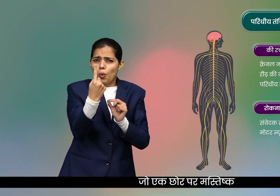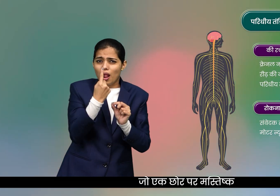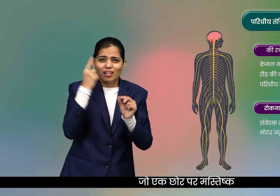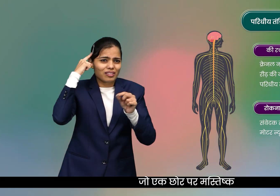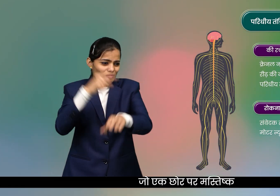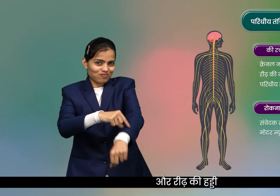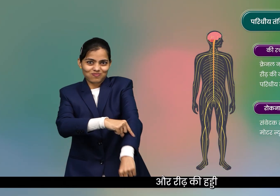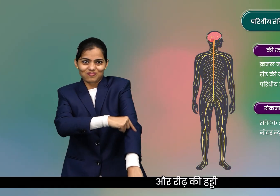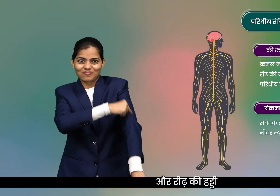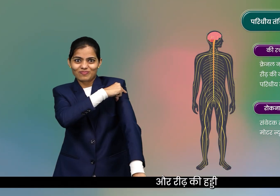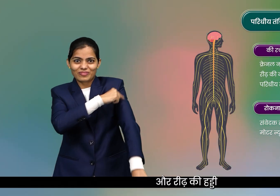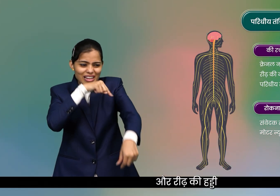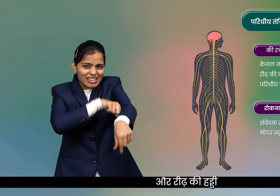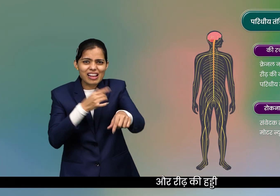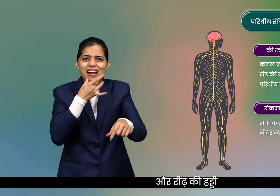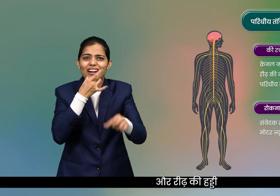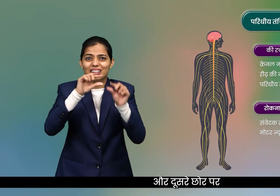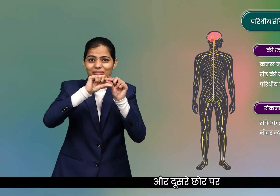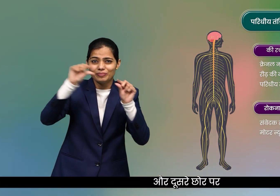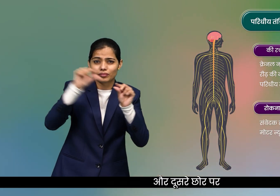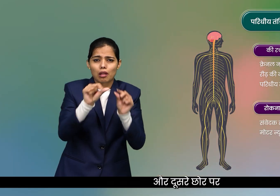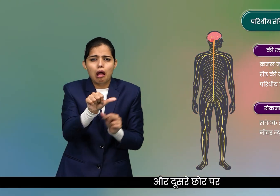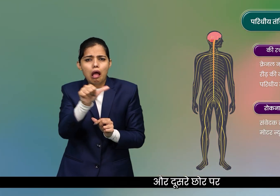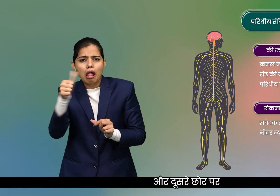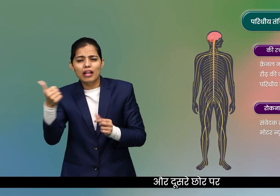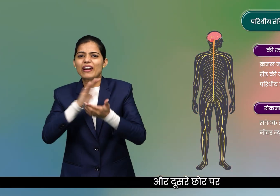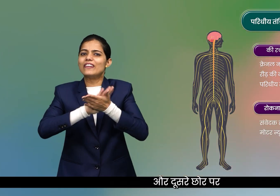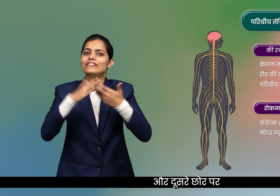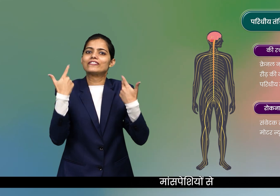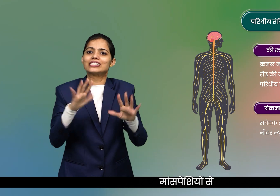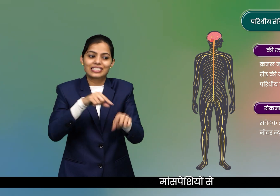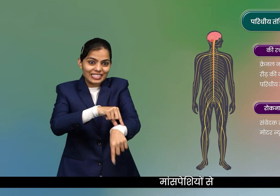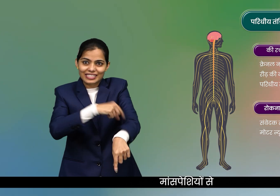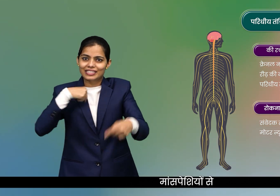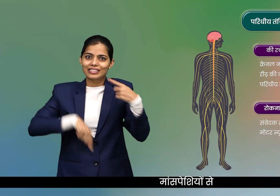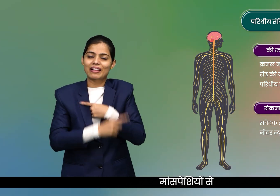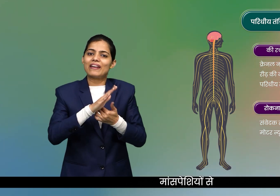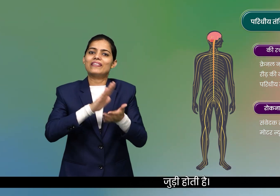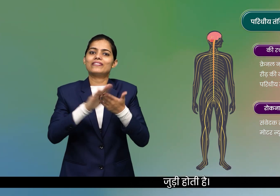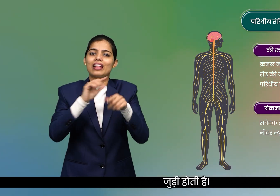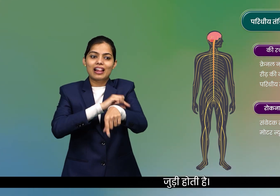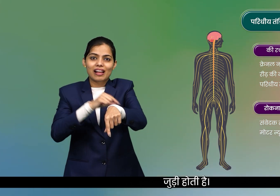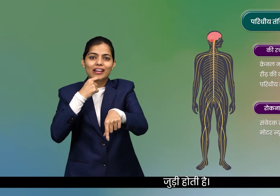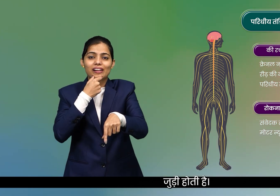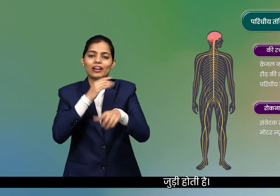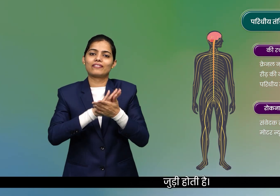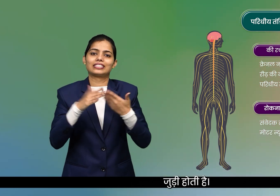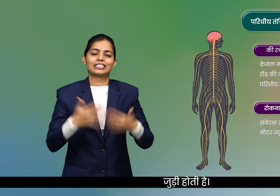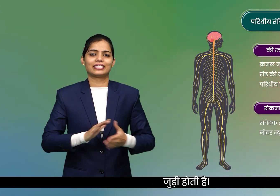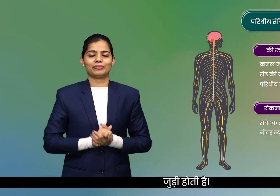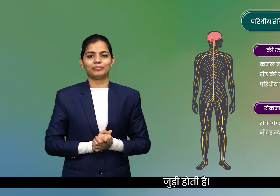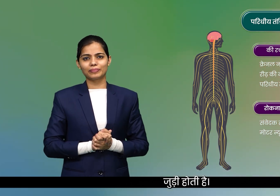पर मस्तिष्क और रीढ़ की हड्डी और दूसरी छोर पर मांसपेशियों से जुड़ी होती